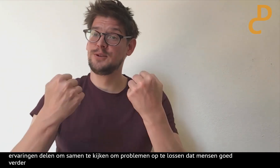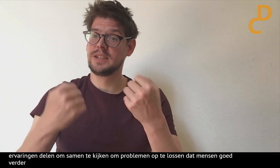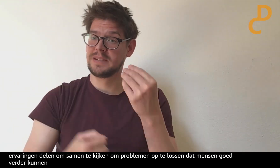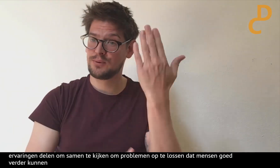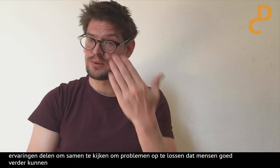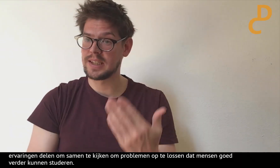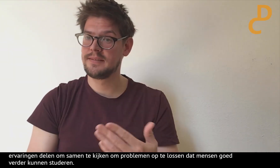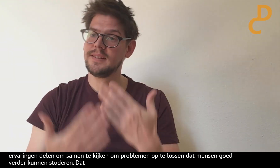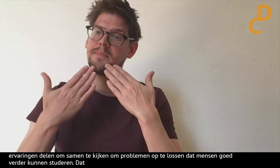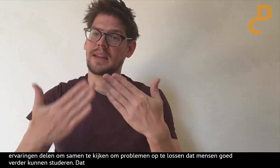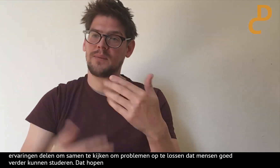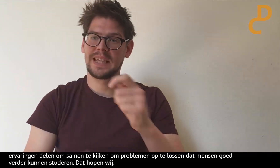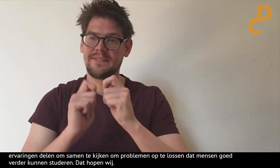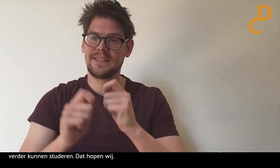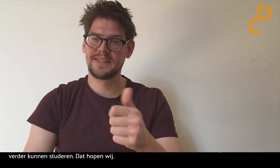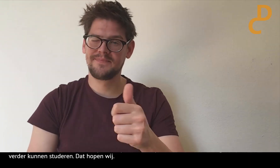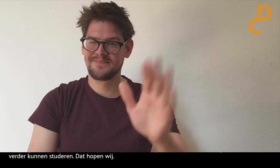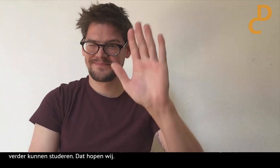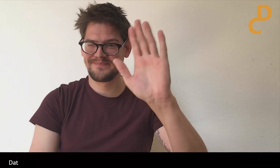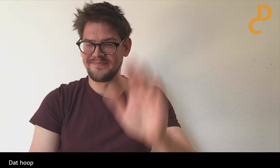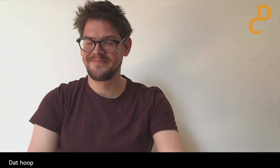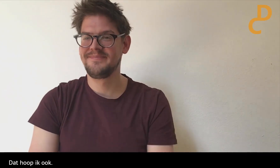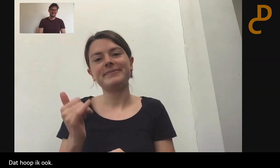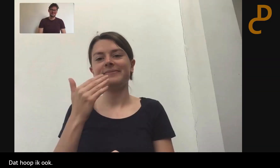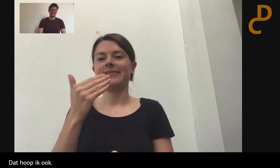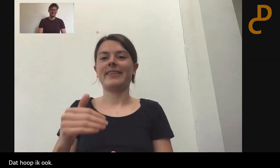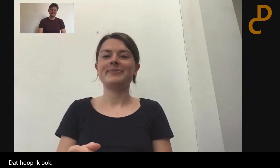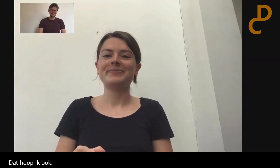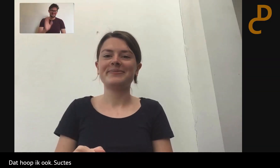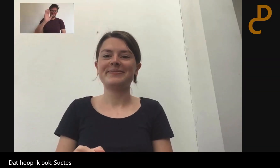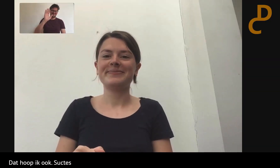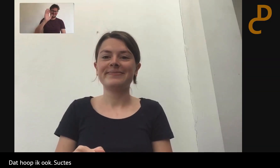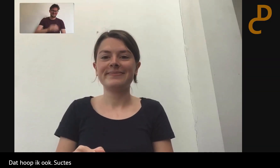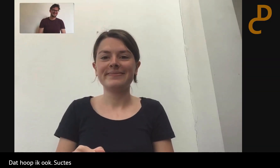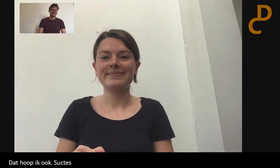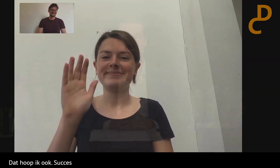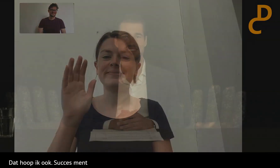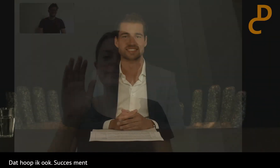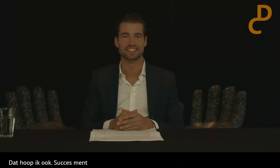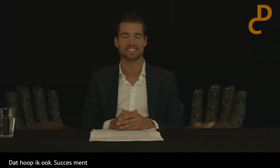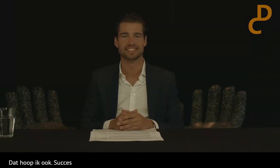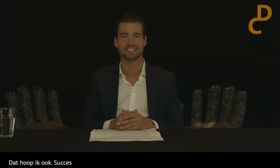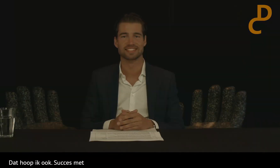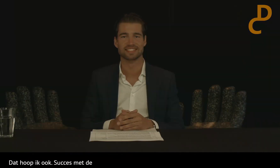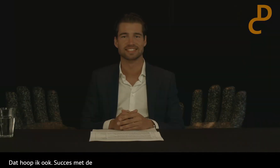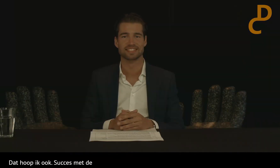Nou, heel veel succes met studeren en bedankt voor dit interview. Doeg! Dankjewel. Doeg!